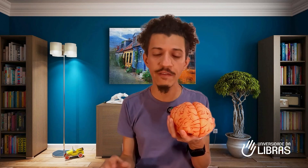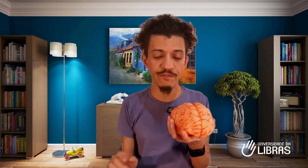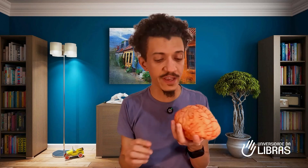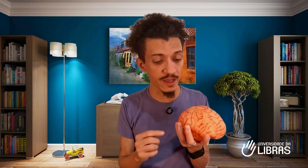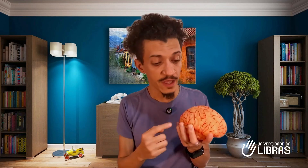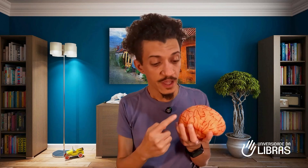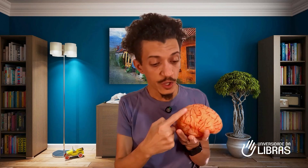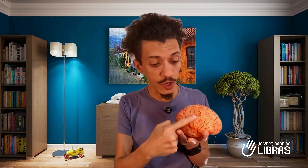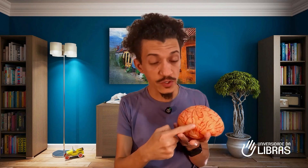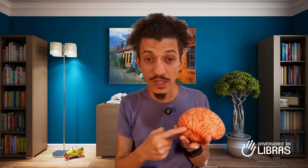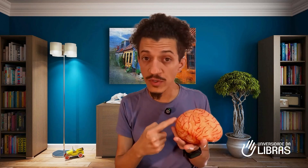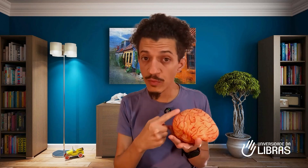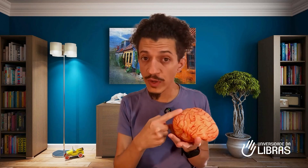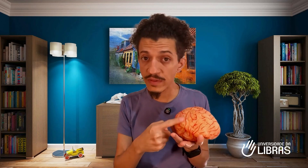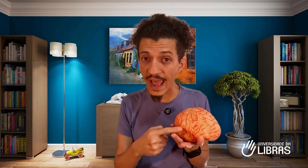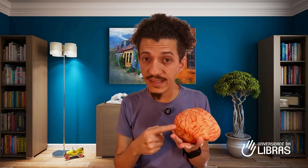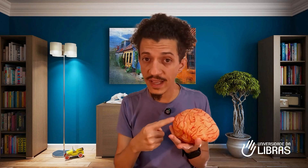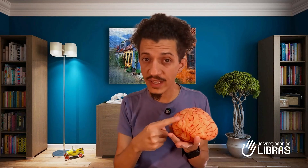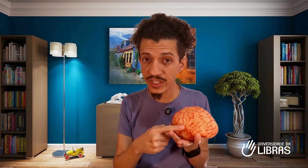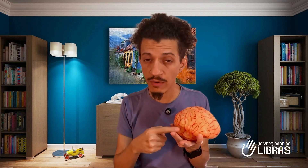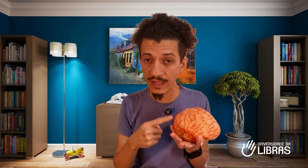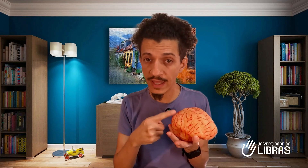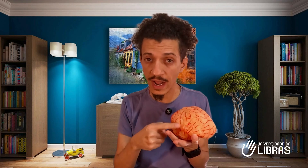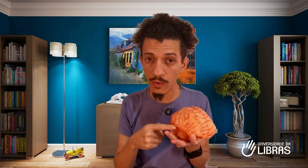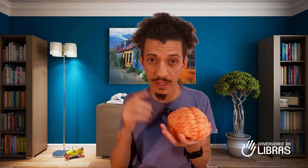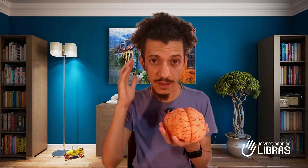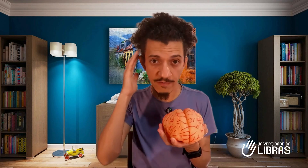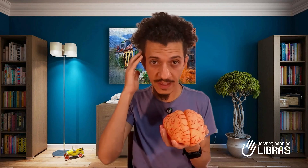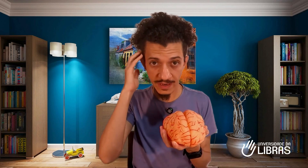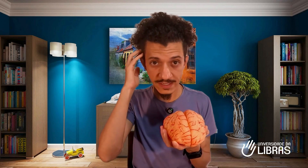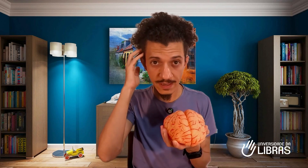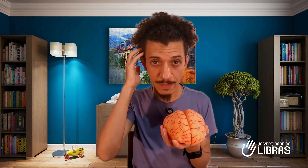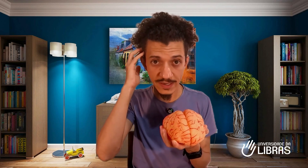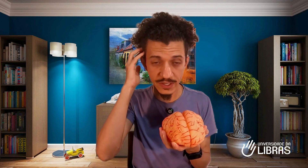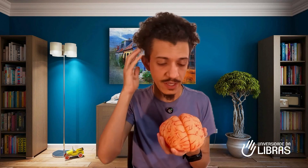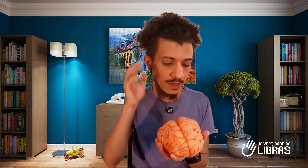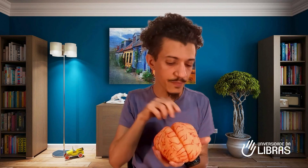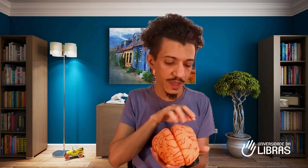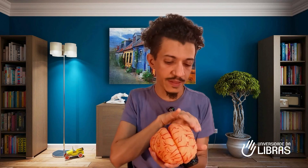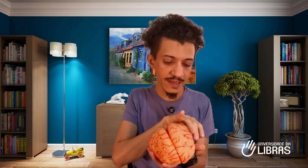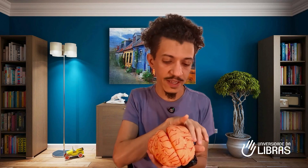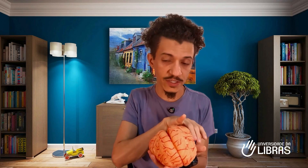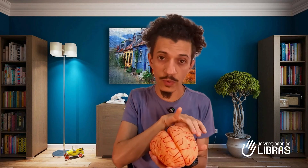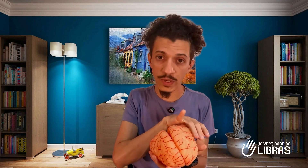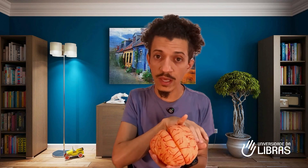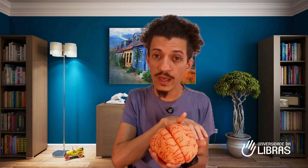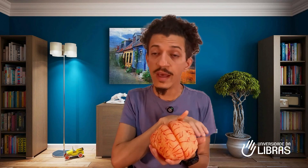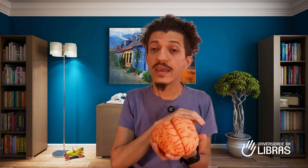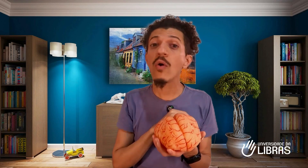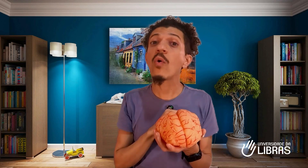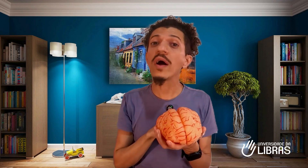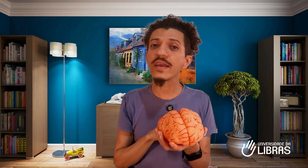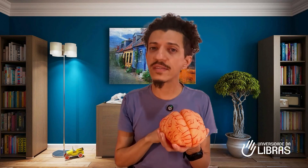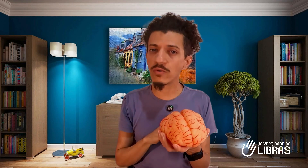significa que nós usamos muito dessa região lateral aqui, que é nessa parte aqui, e dessa região aqui, que é o córtex